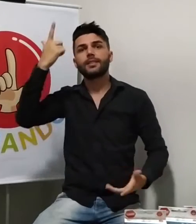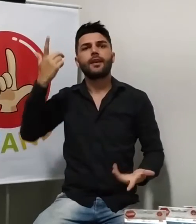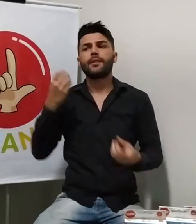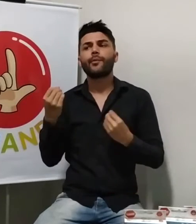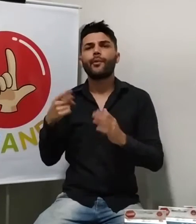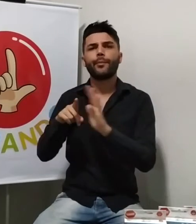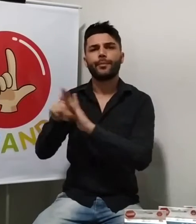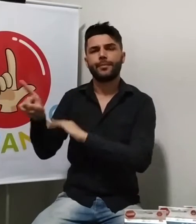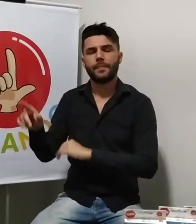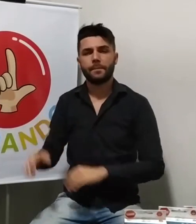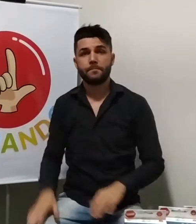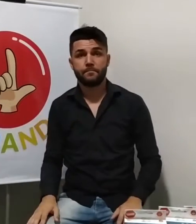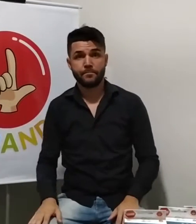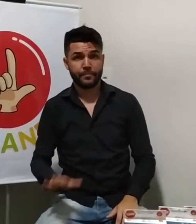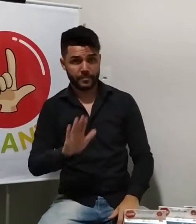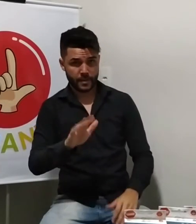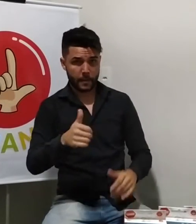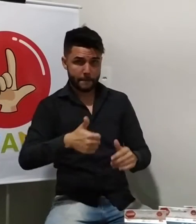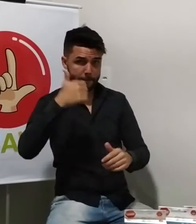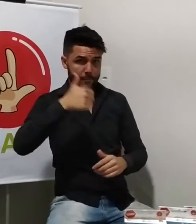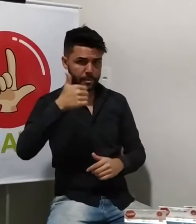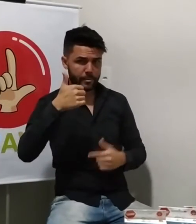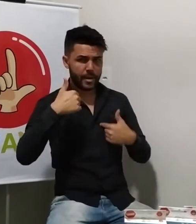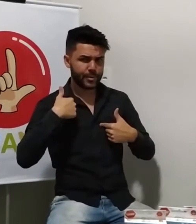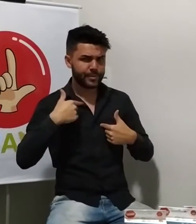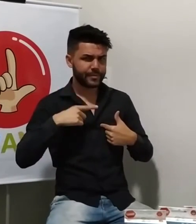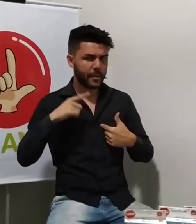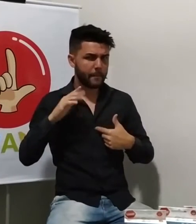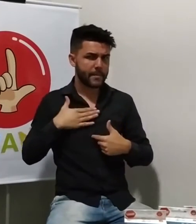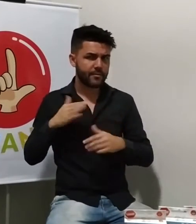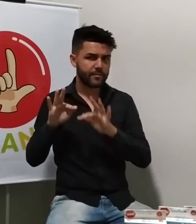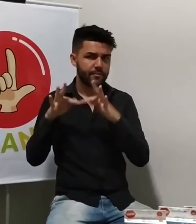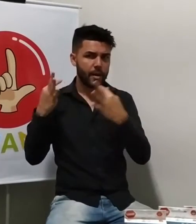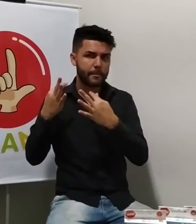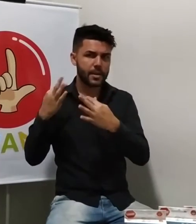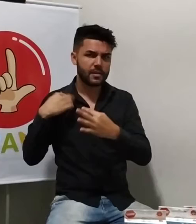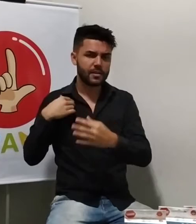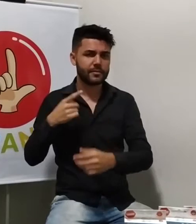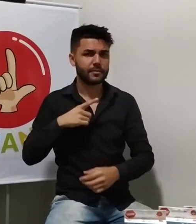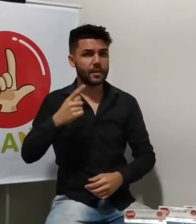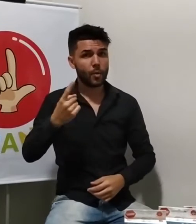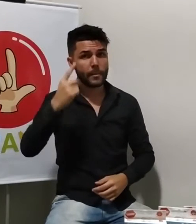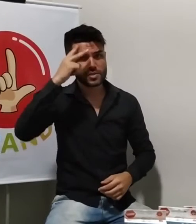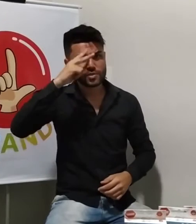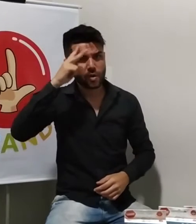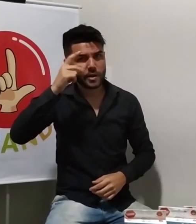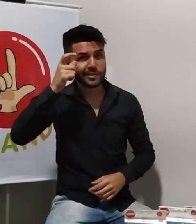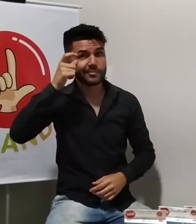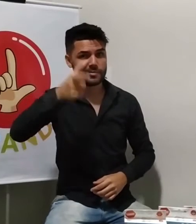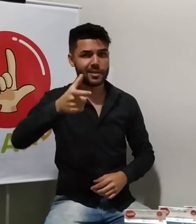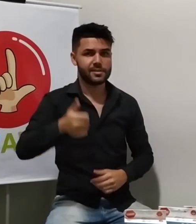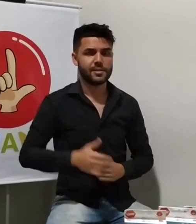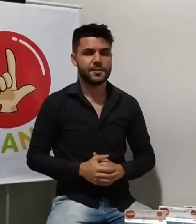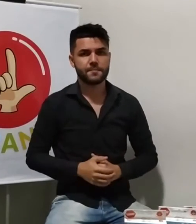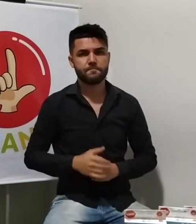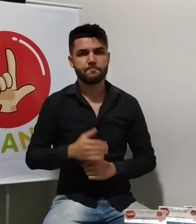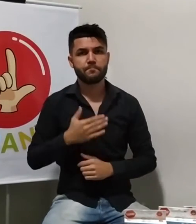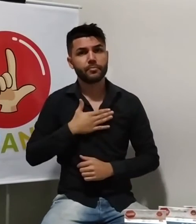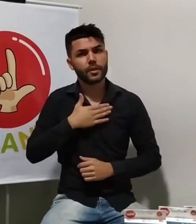térmico. Não só a rolha, né, do vinho e tal, mas fazia toda a parte de isolamento térmico. Cortiça era o principal material. E meu avô foi um cara muito rico. Minha